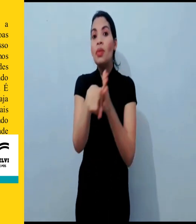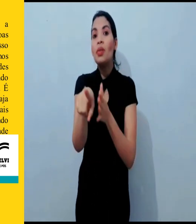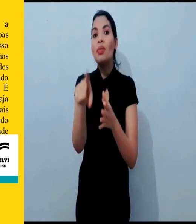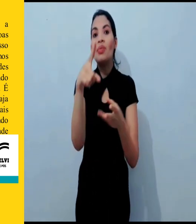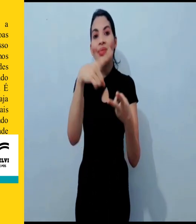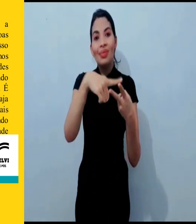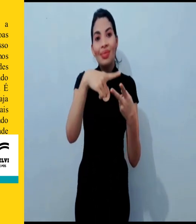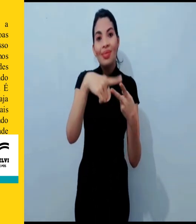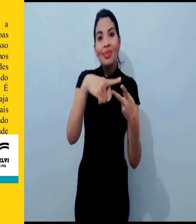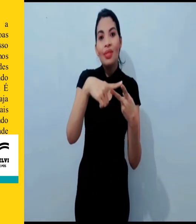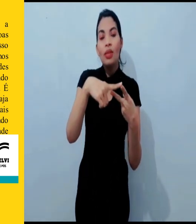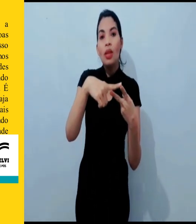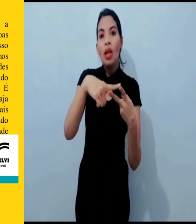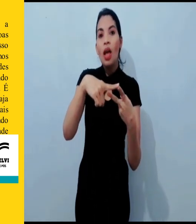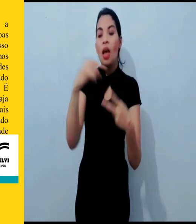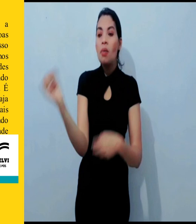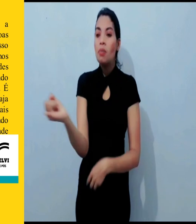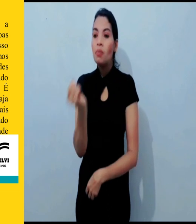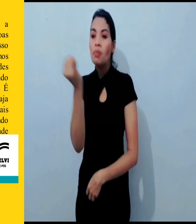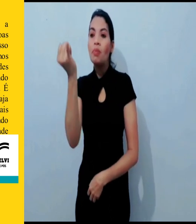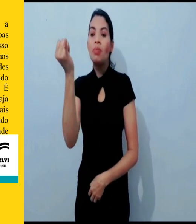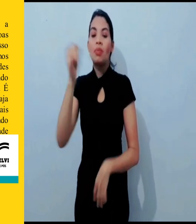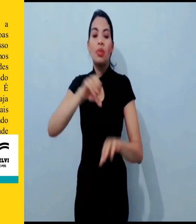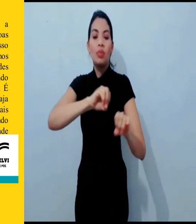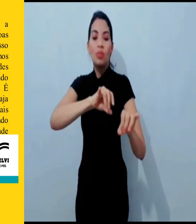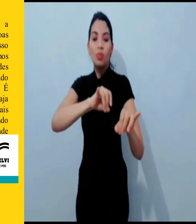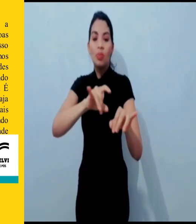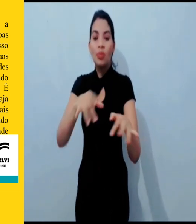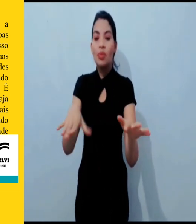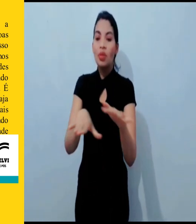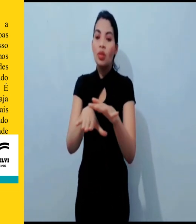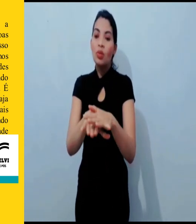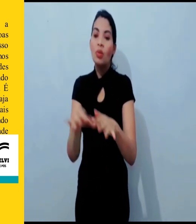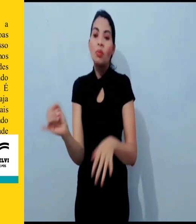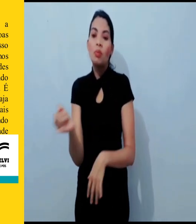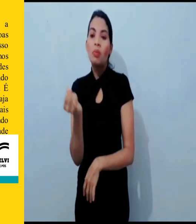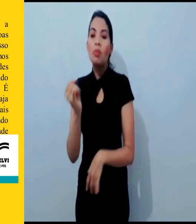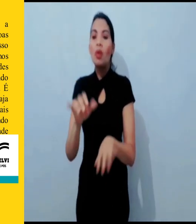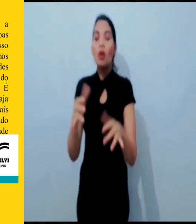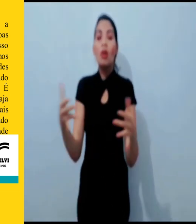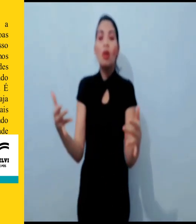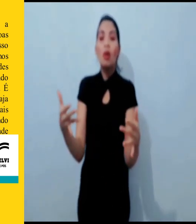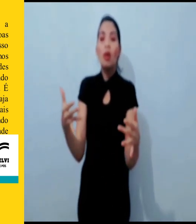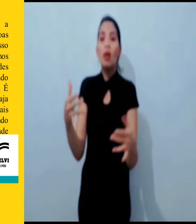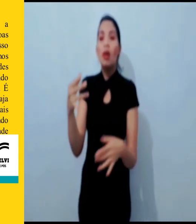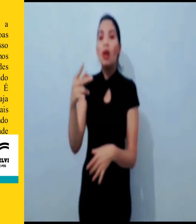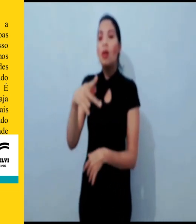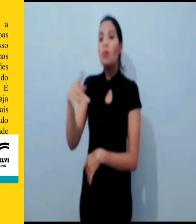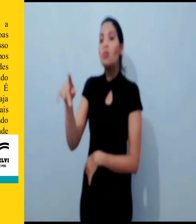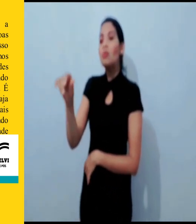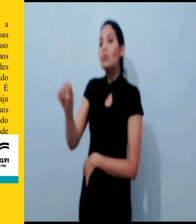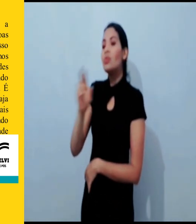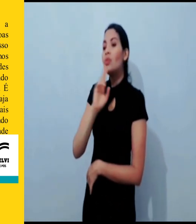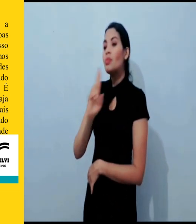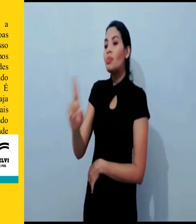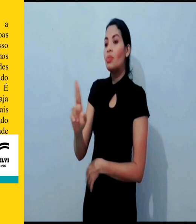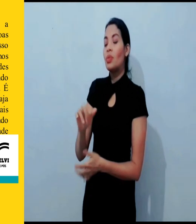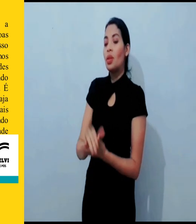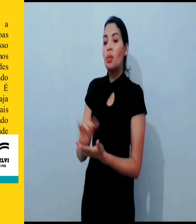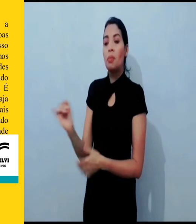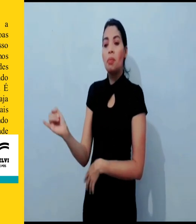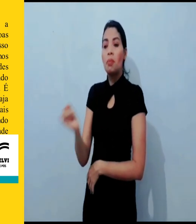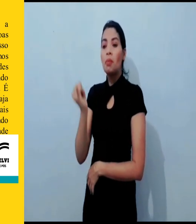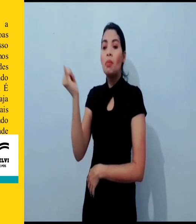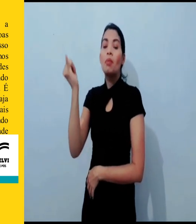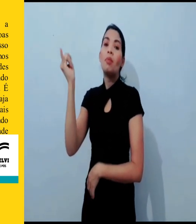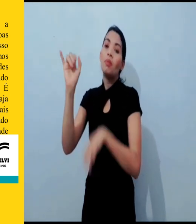qual é a importância da inclusão educacional? A professora A diz que é importante a inclusão das